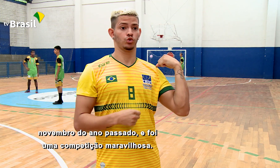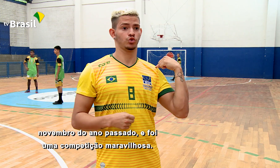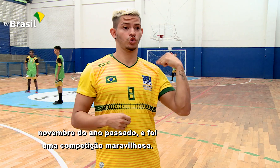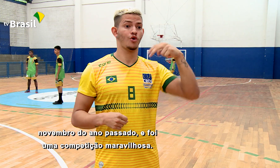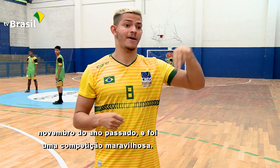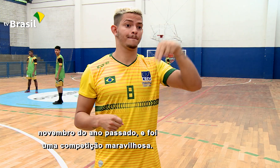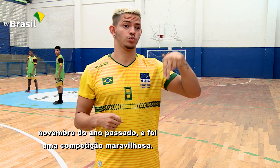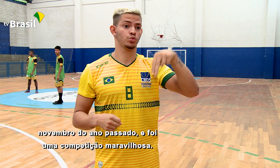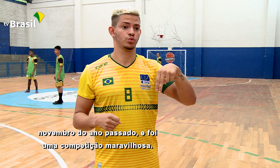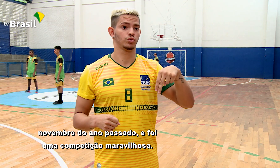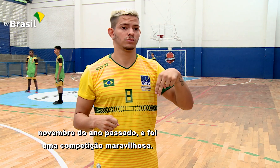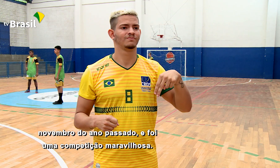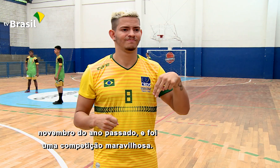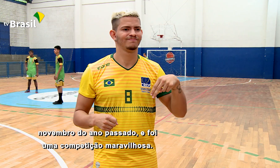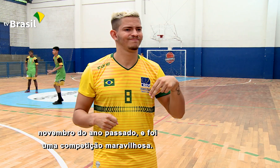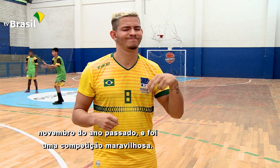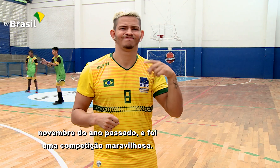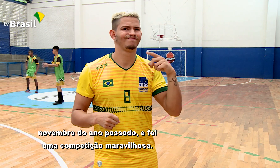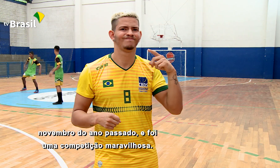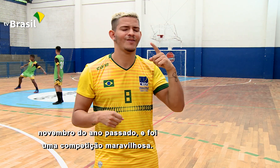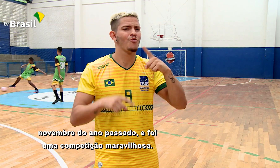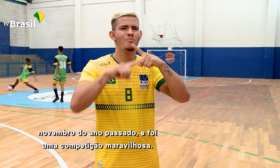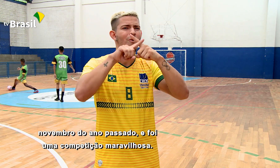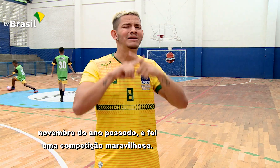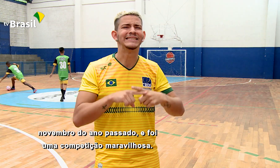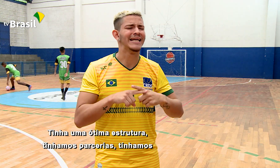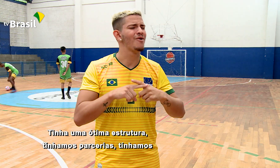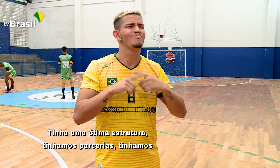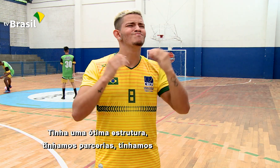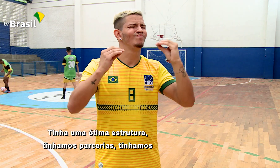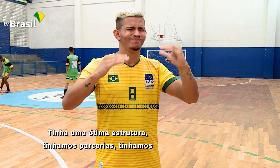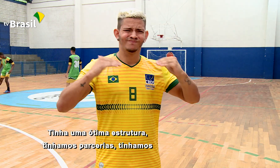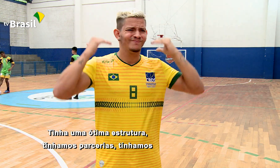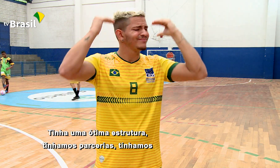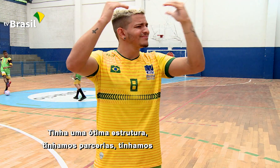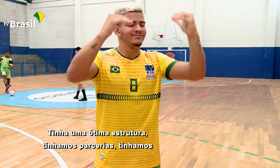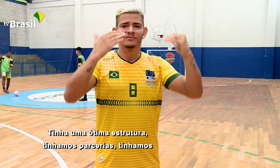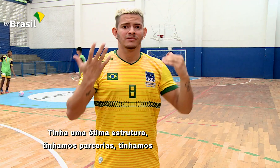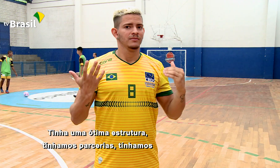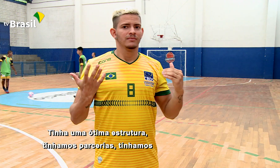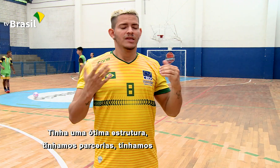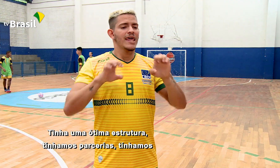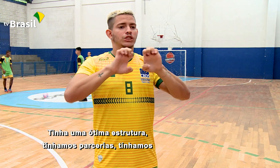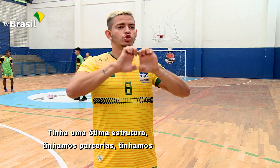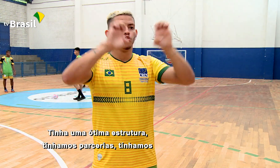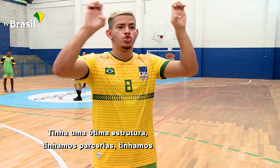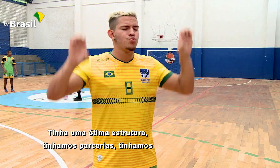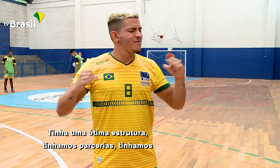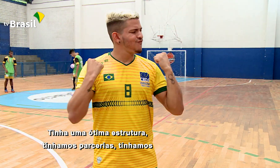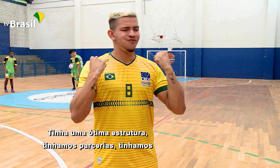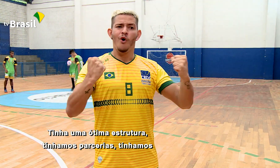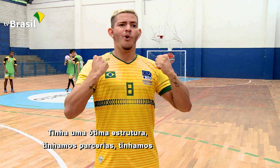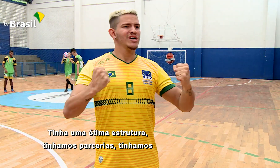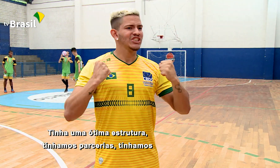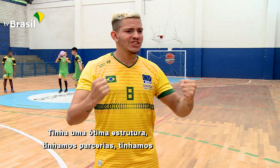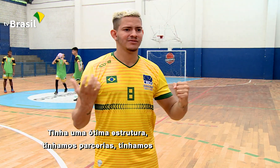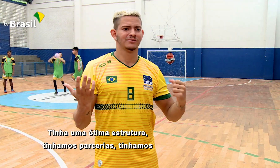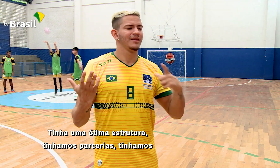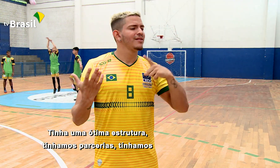uma competição maravilhosa, tinha uma ótima estrutura, tínhamos parcerias,